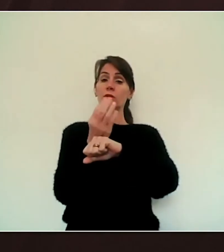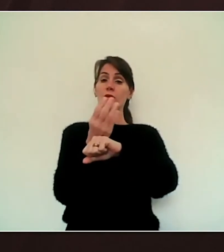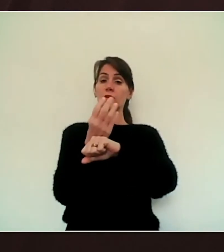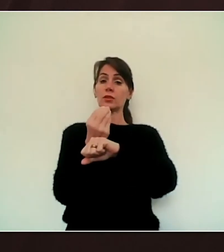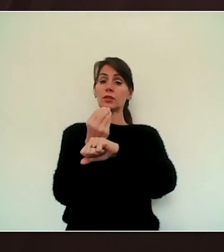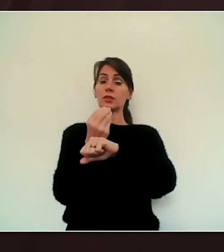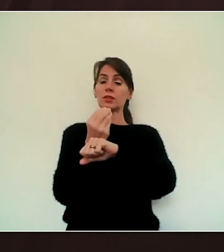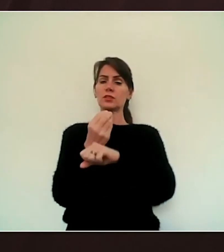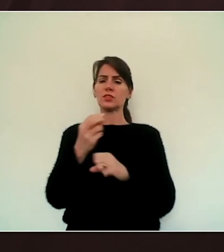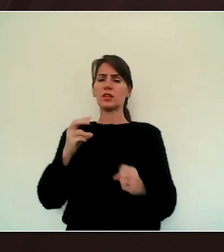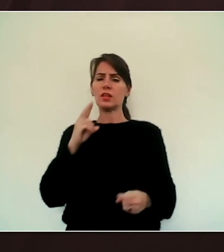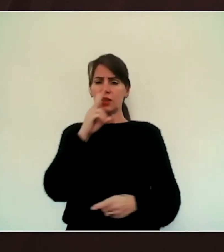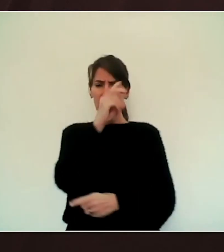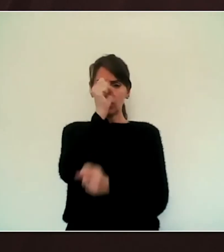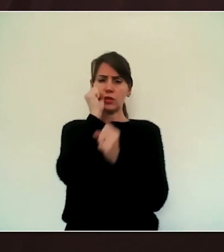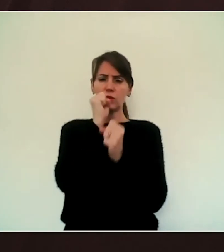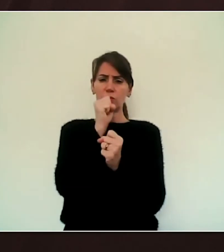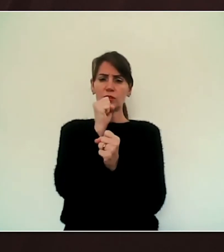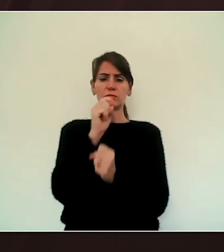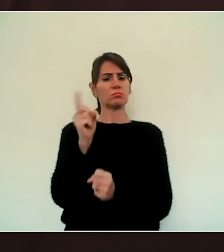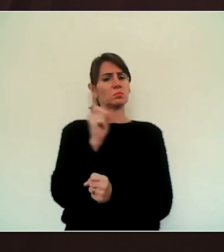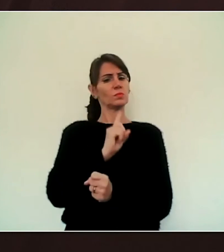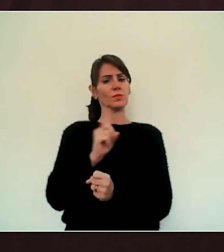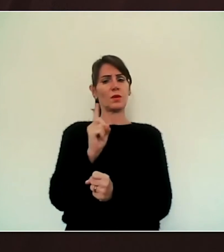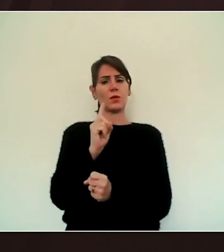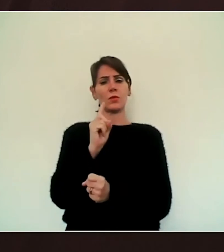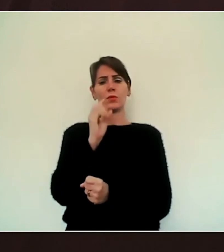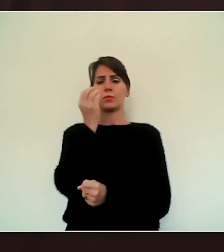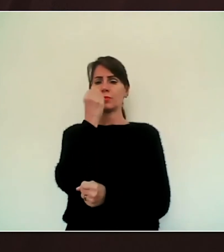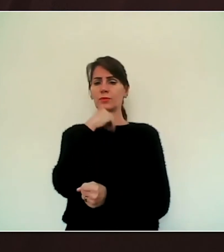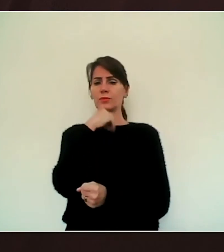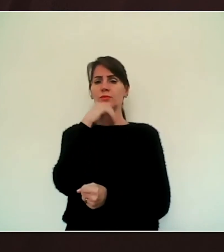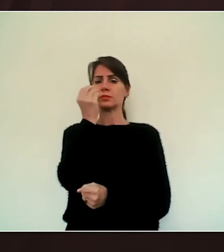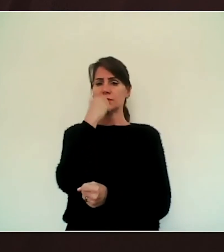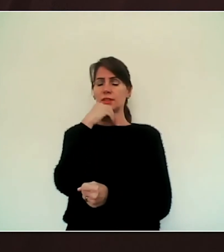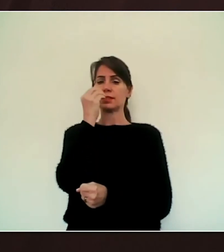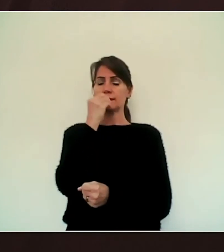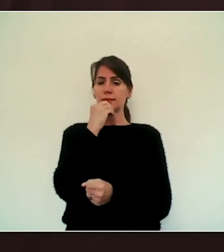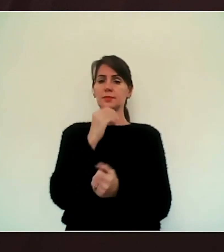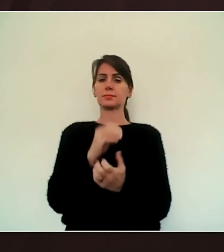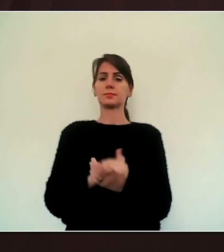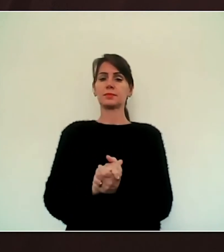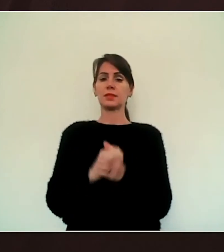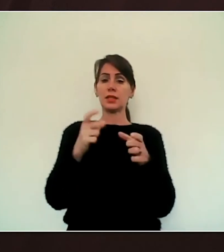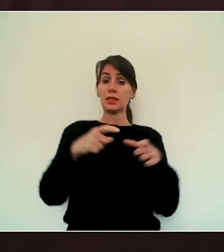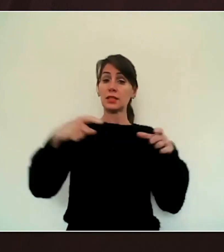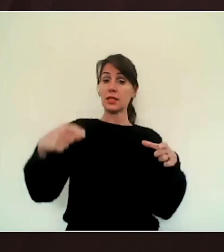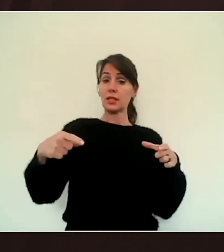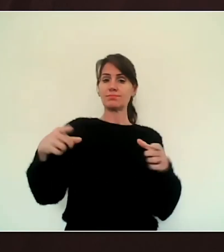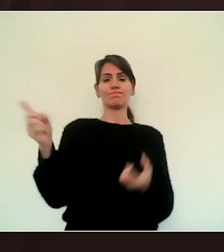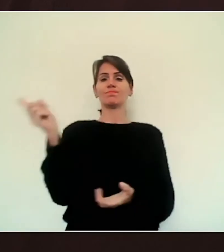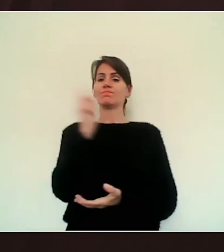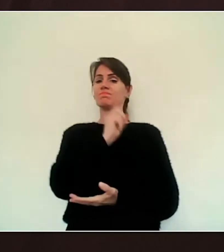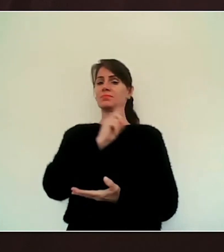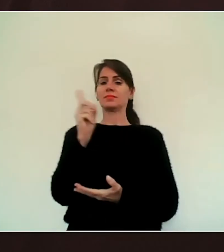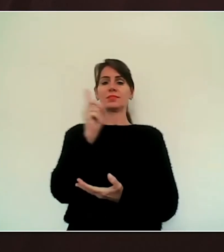grande, ela tem pouca força. Irmãos, nós somos um pequenino